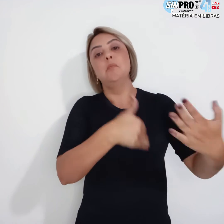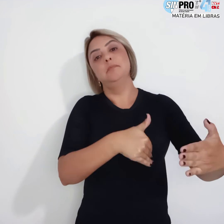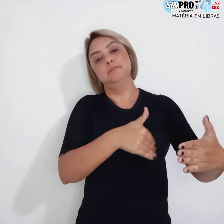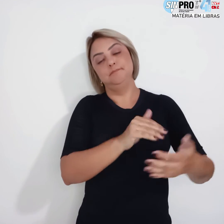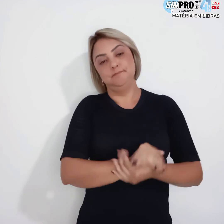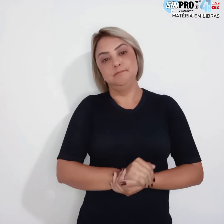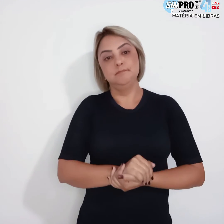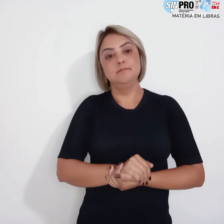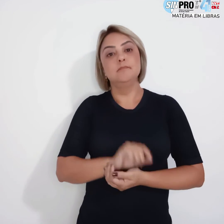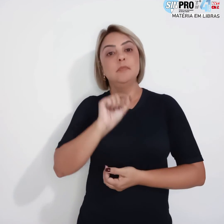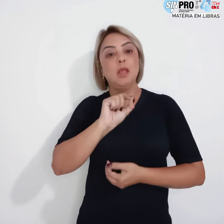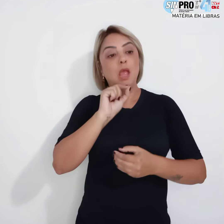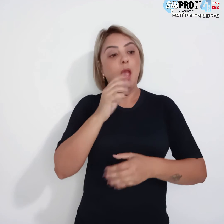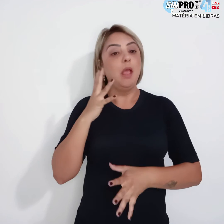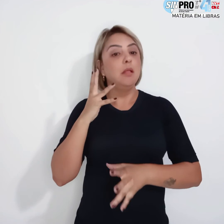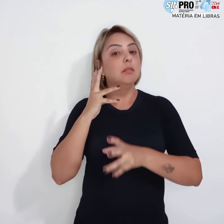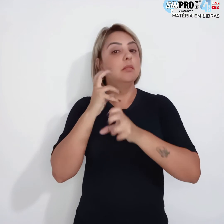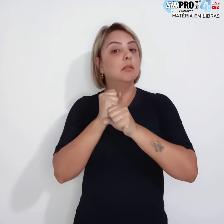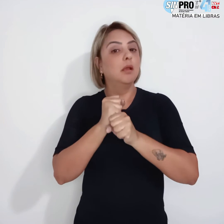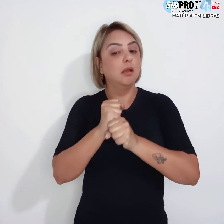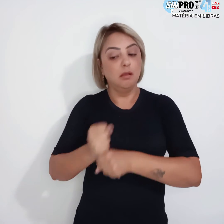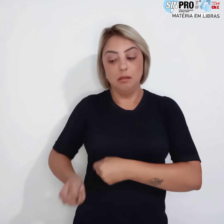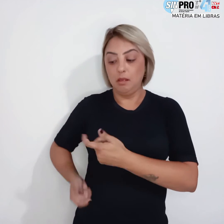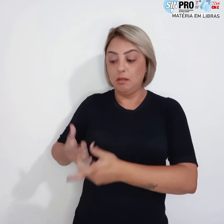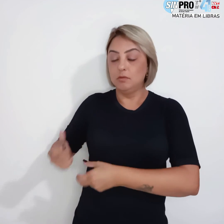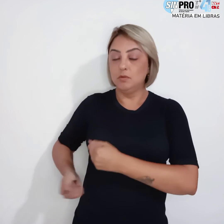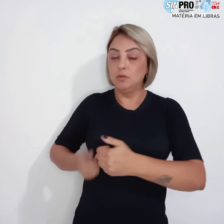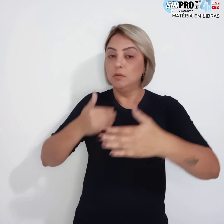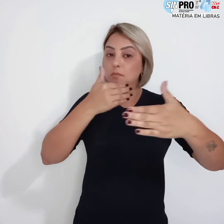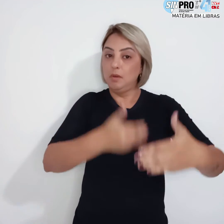Ele pega o total gasto na prova, neste ano, R$